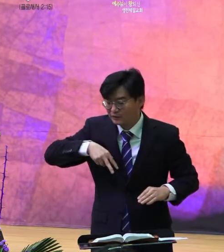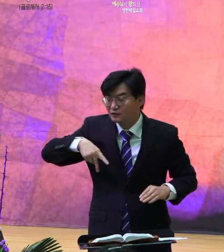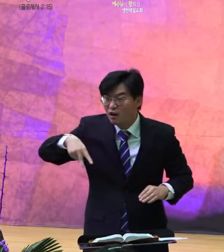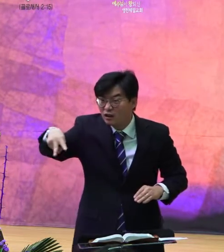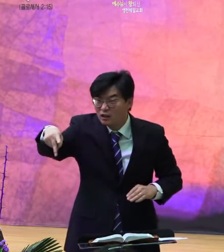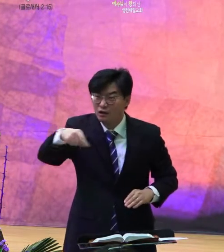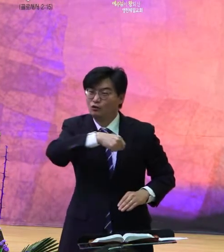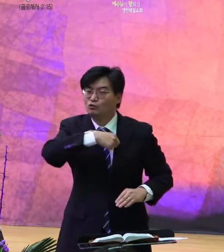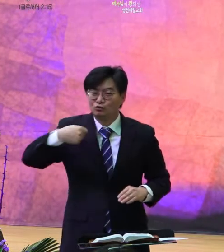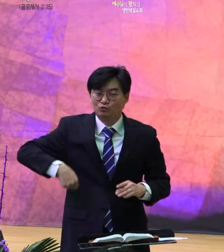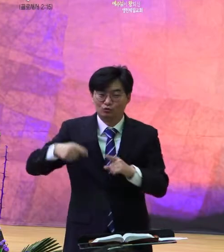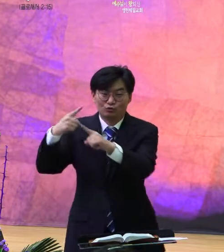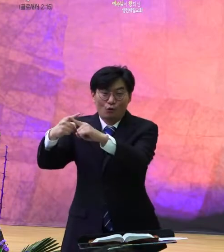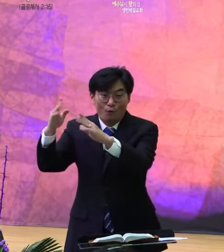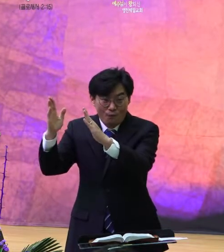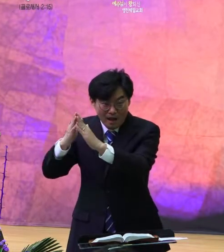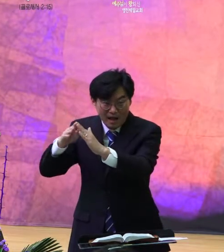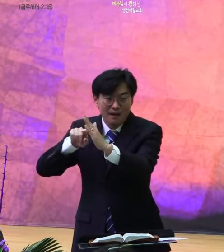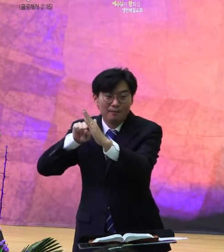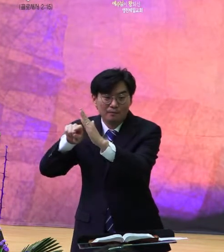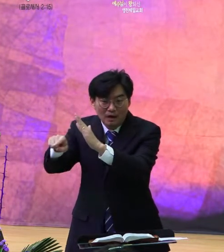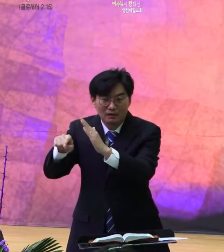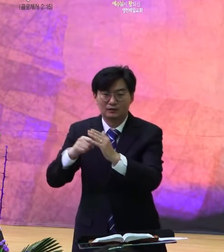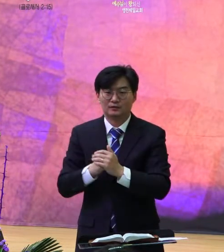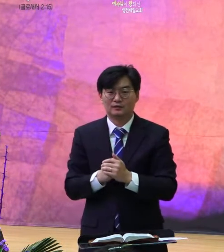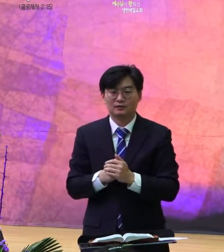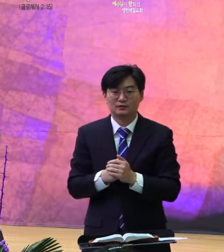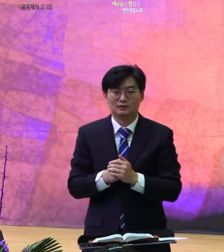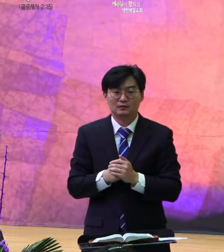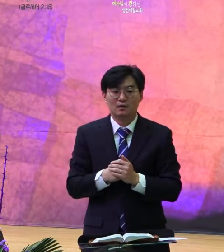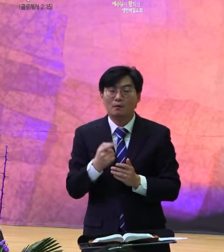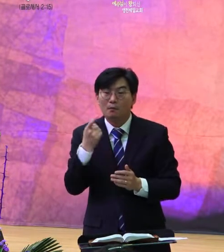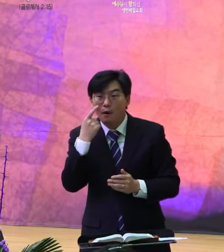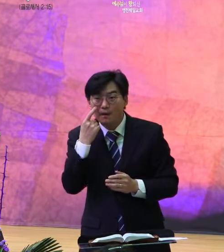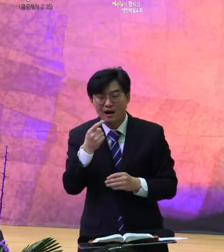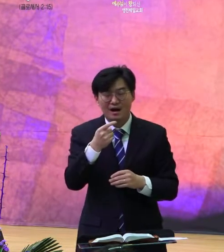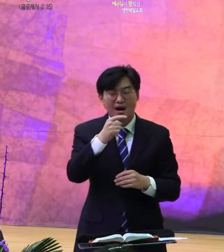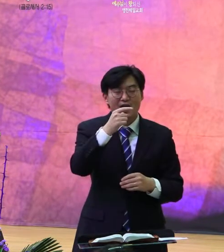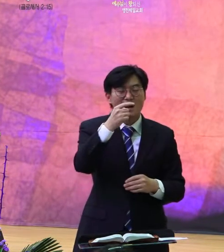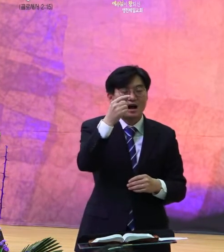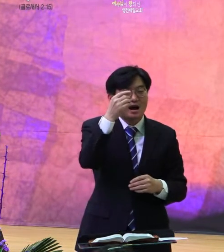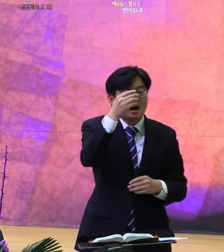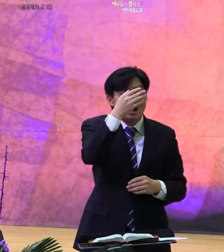안에는 할머니가 50년 동안 모아온 11조 예물이 들어있었습니다.